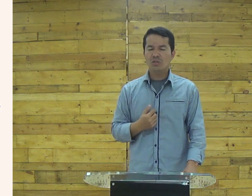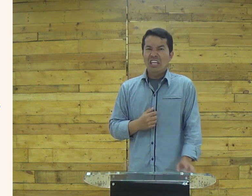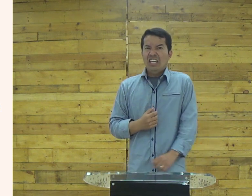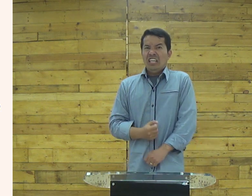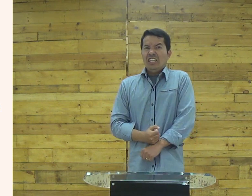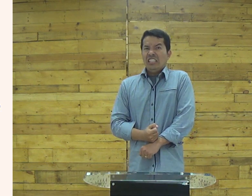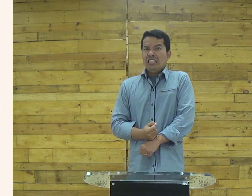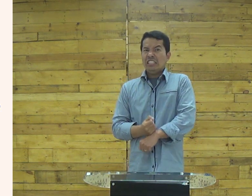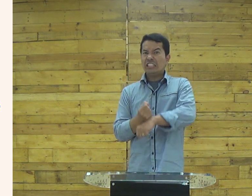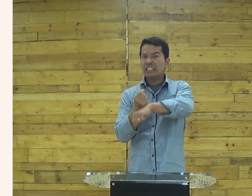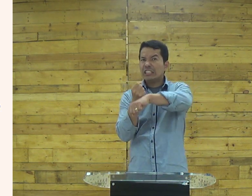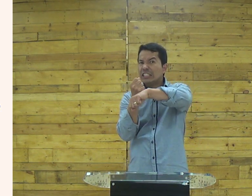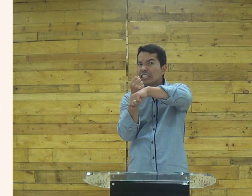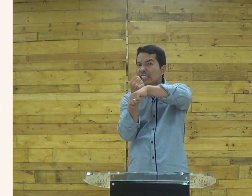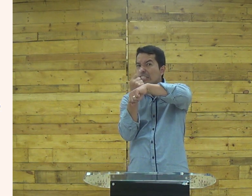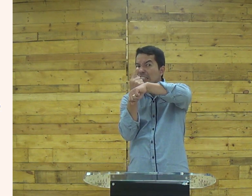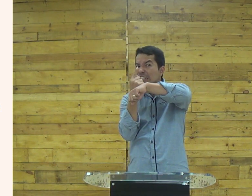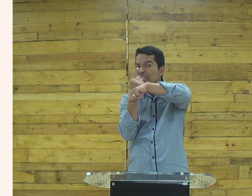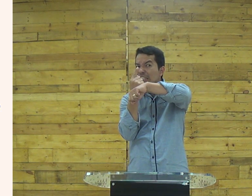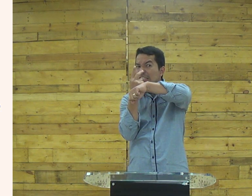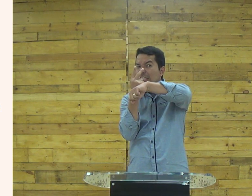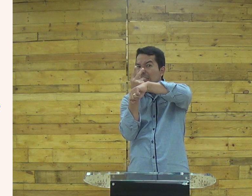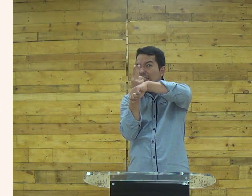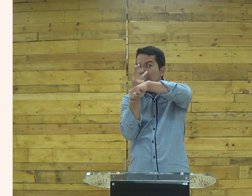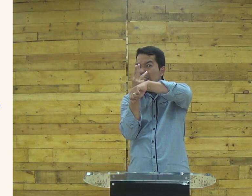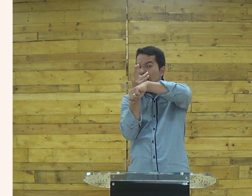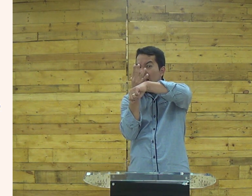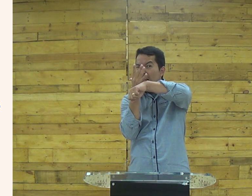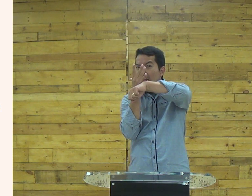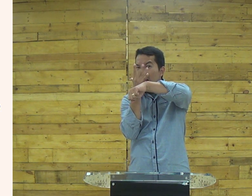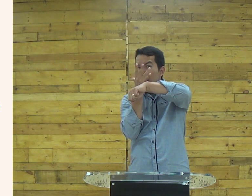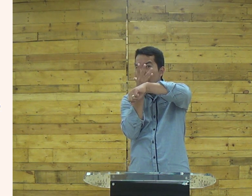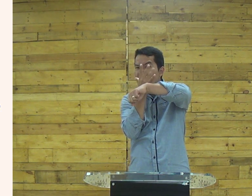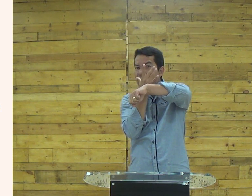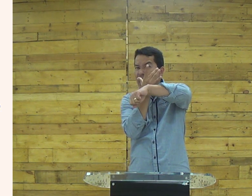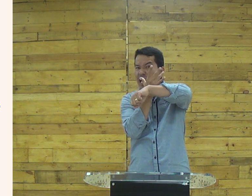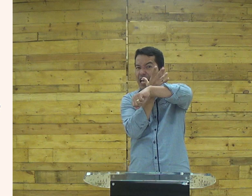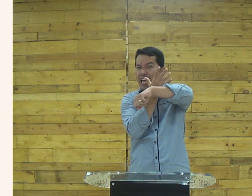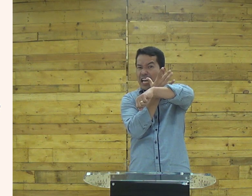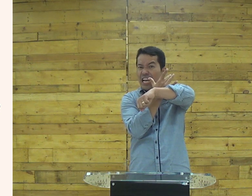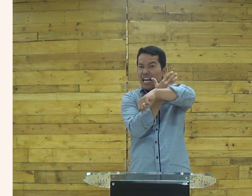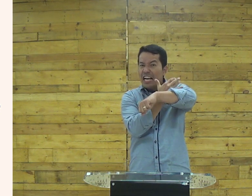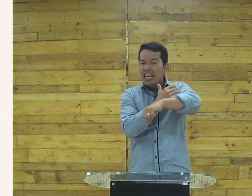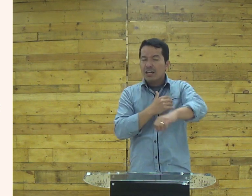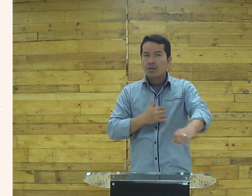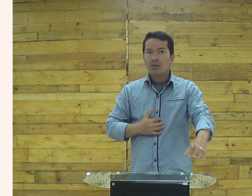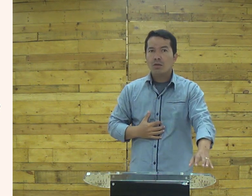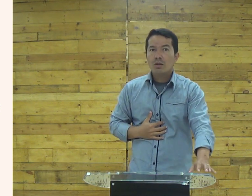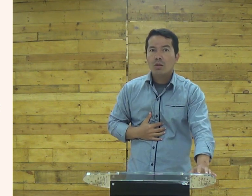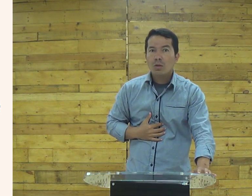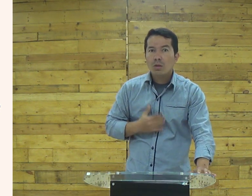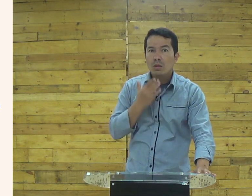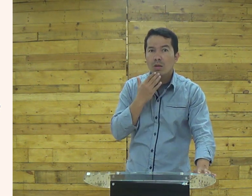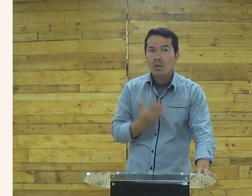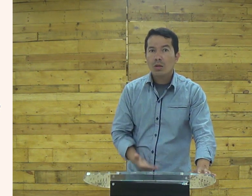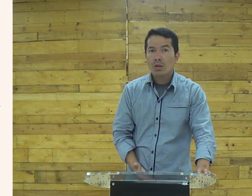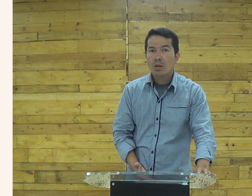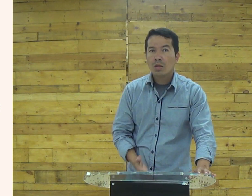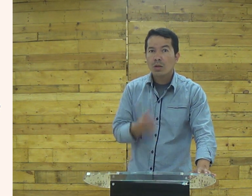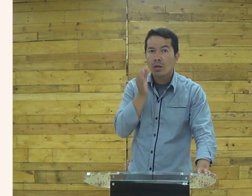e eles contando sobre a história dela e tudo mais, né? E eu fiquei assim muito impactado,